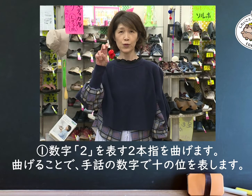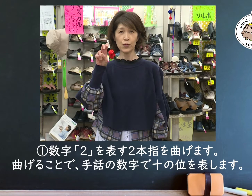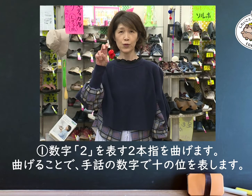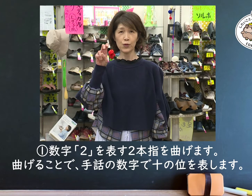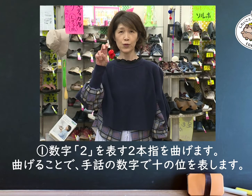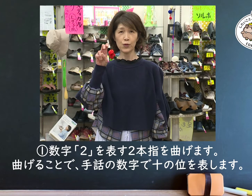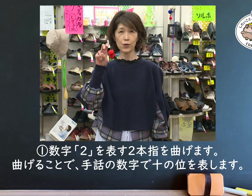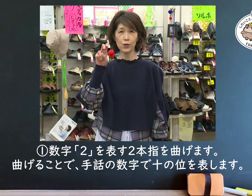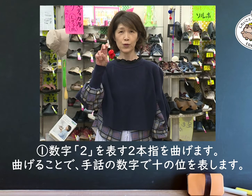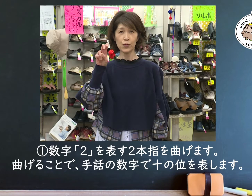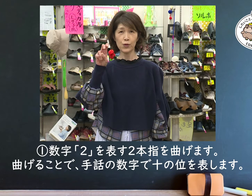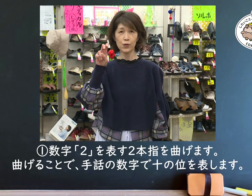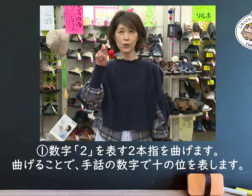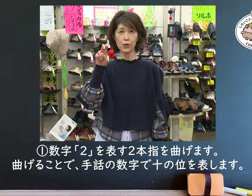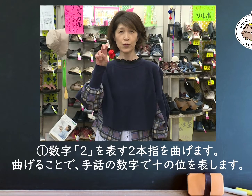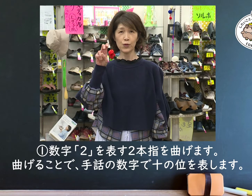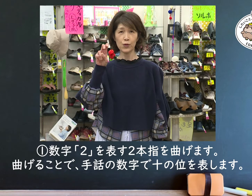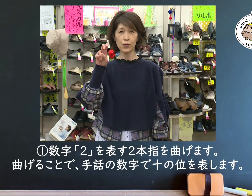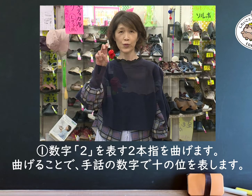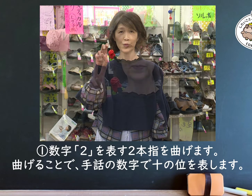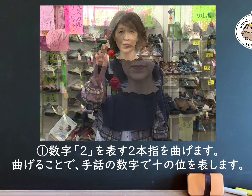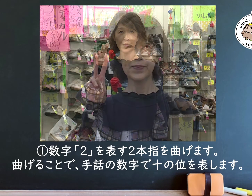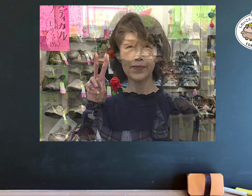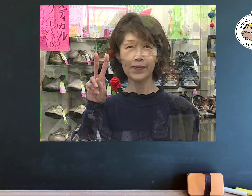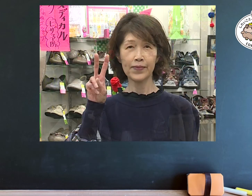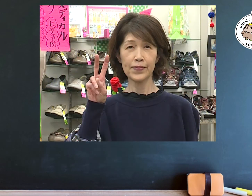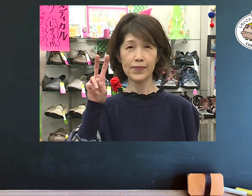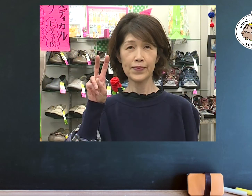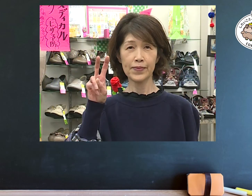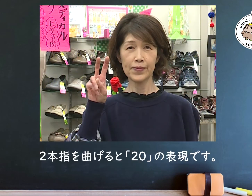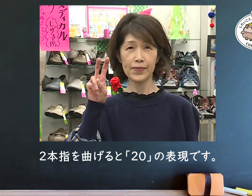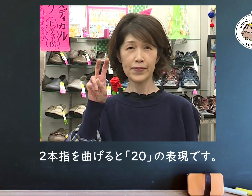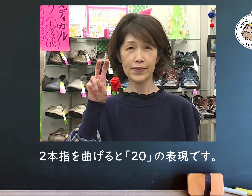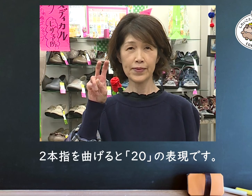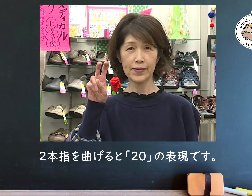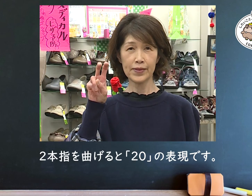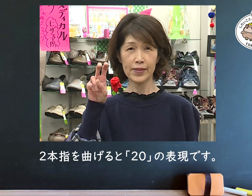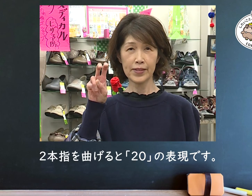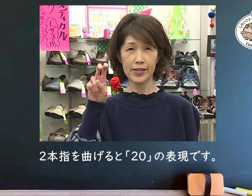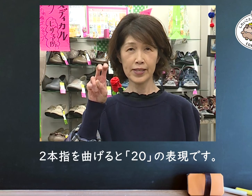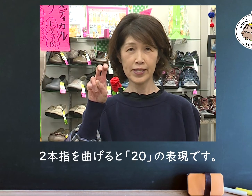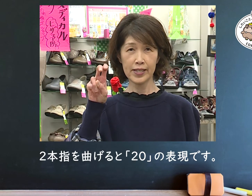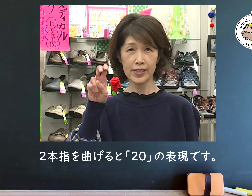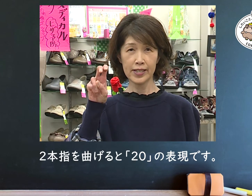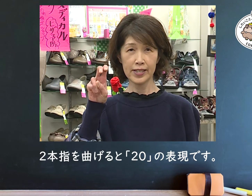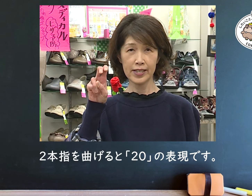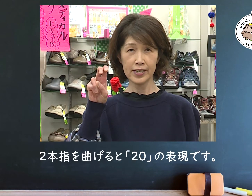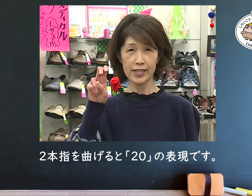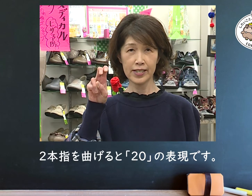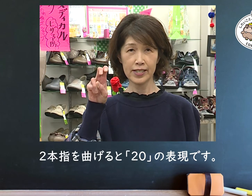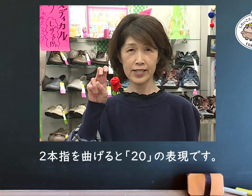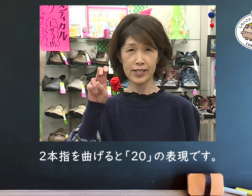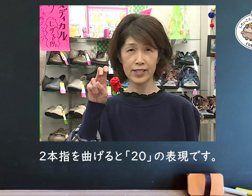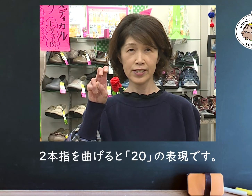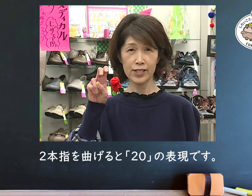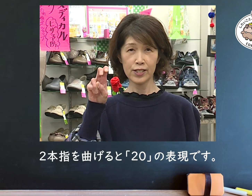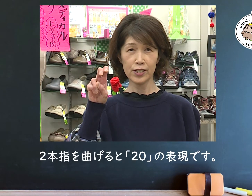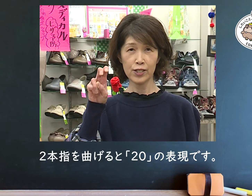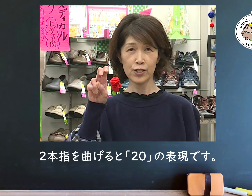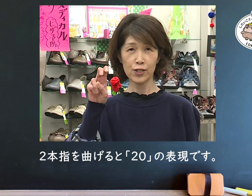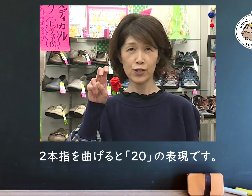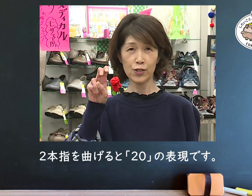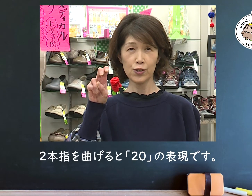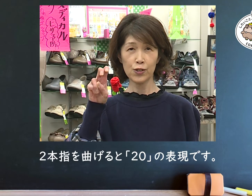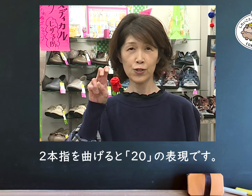10の位を表します二本指を曲げると二重の